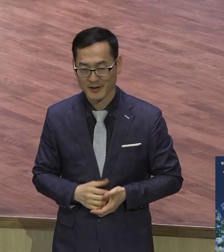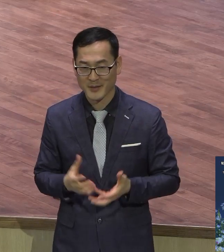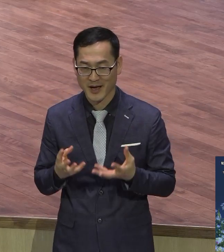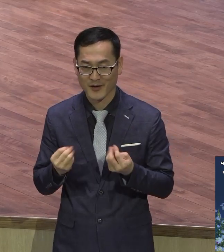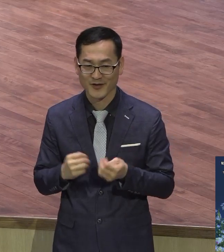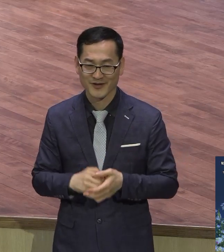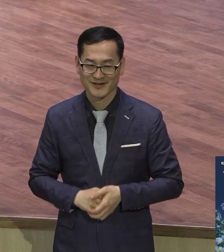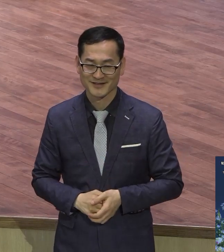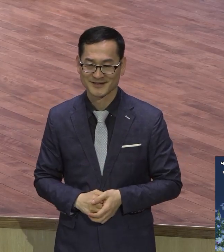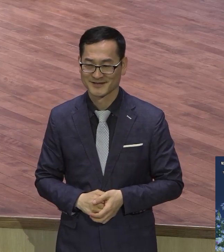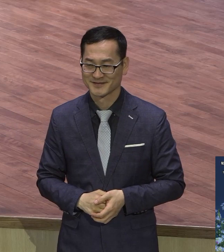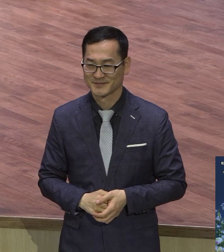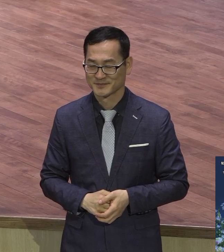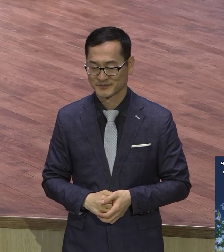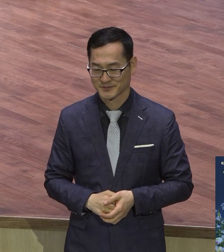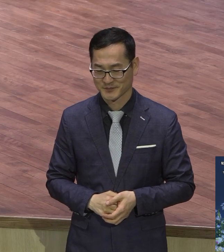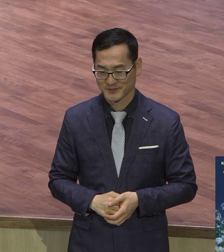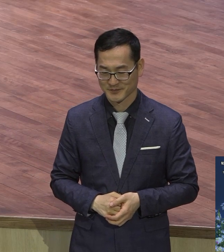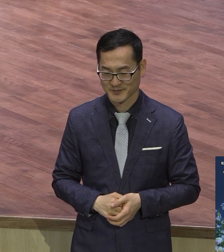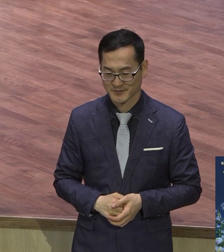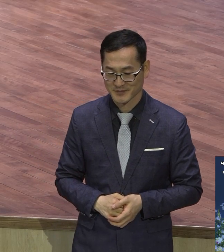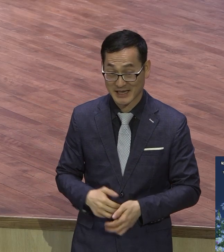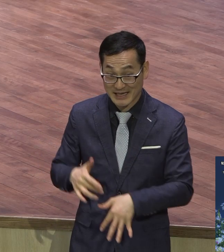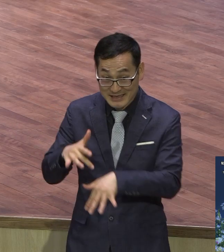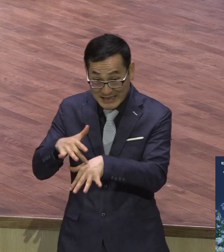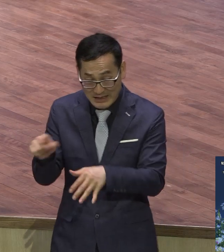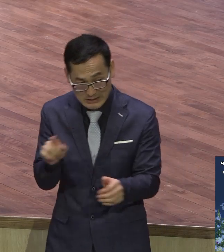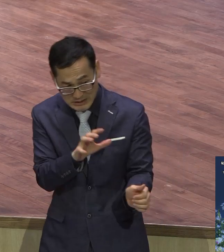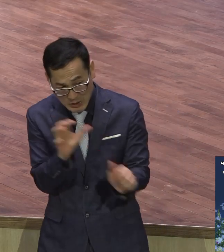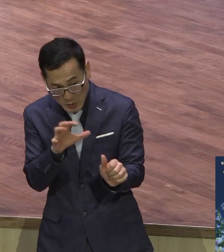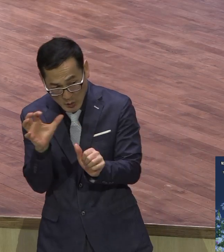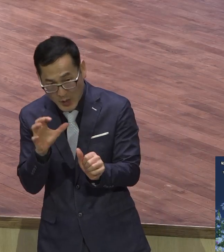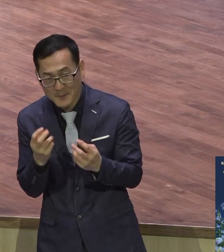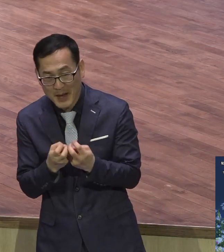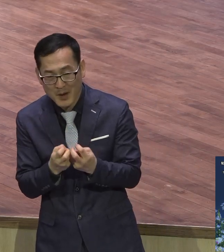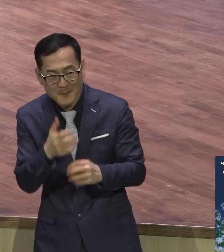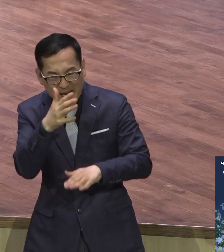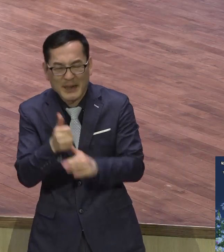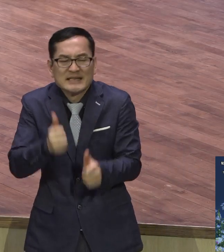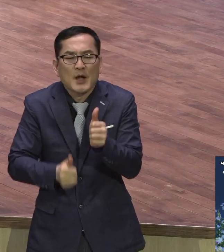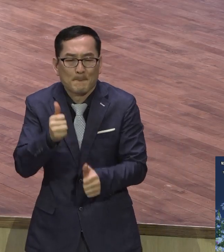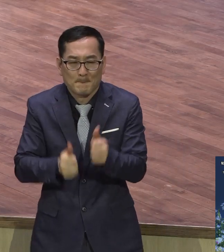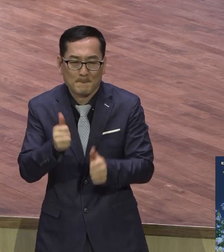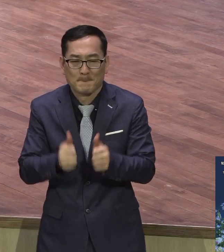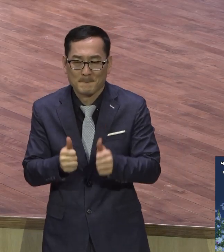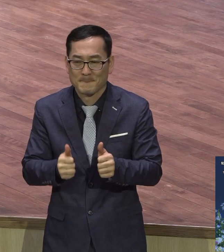마지막 보루라니까. 자돈이 가지고 노는 마지막 시험 테스트예요.